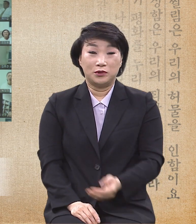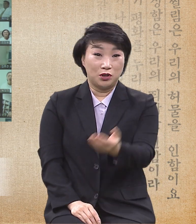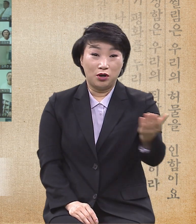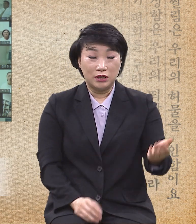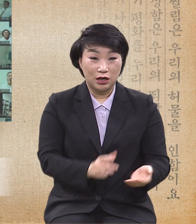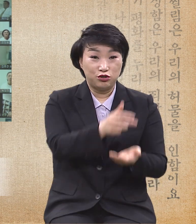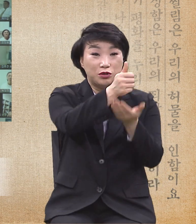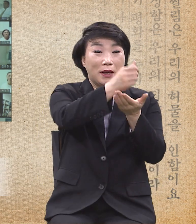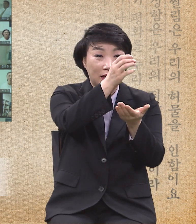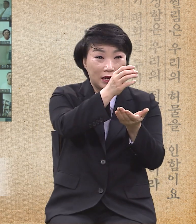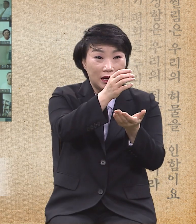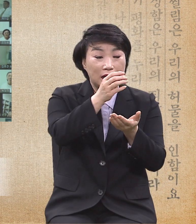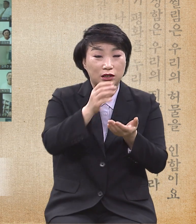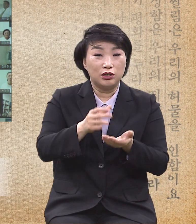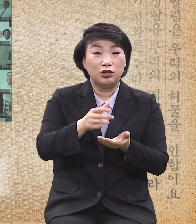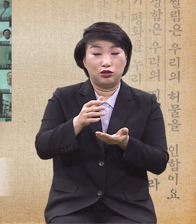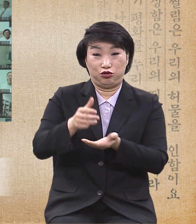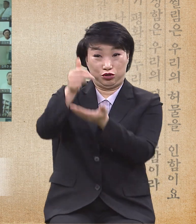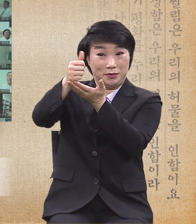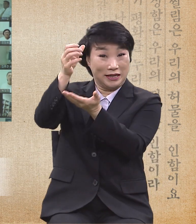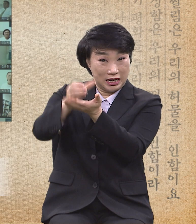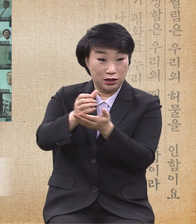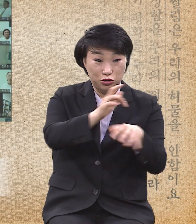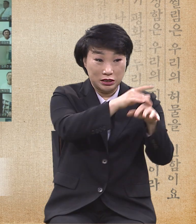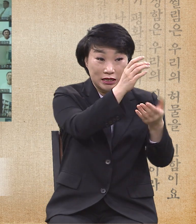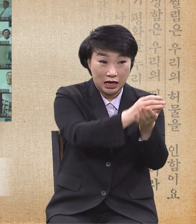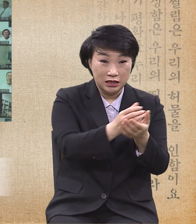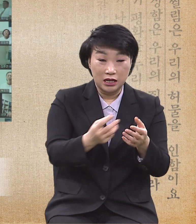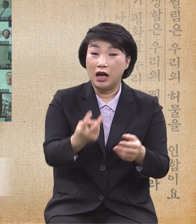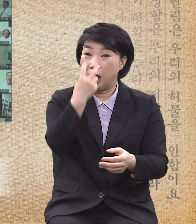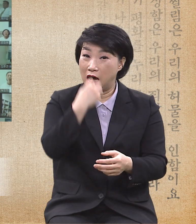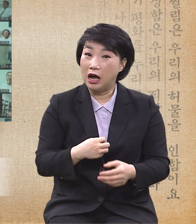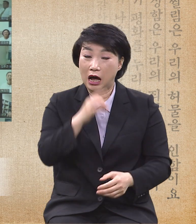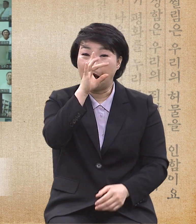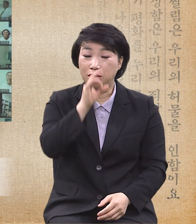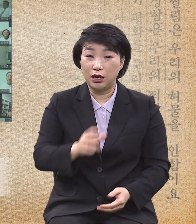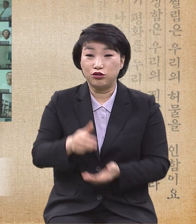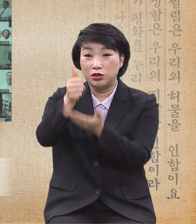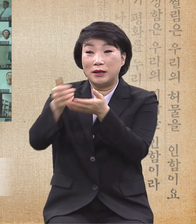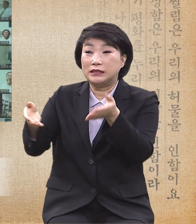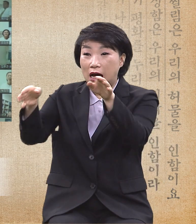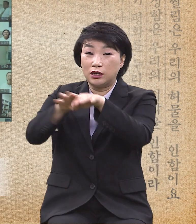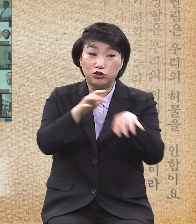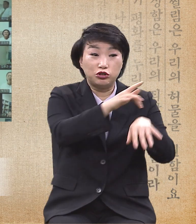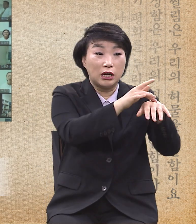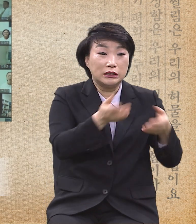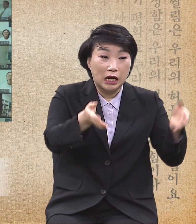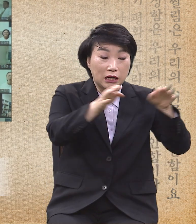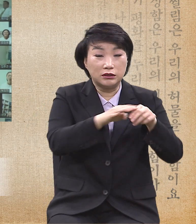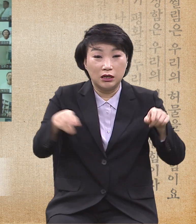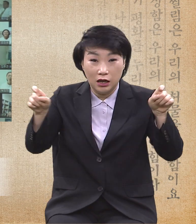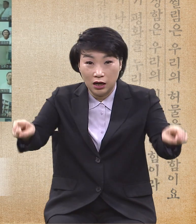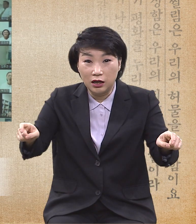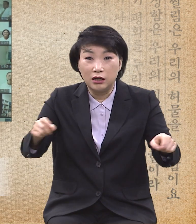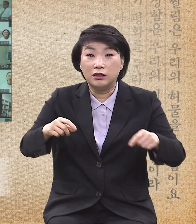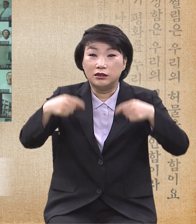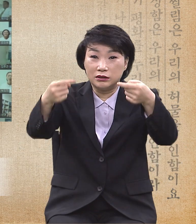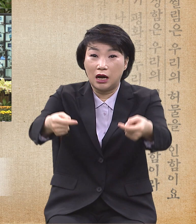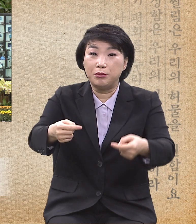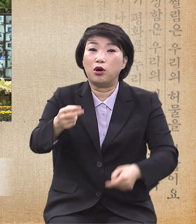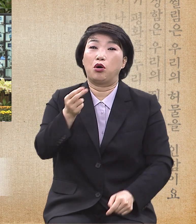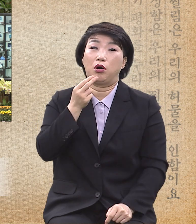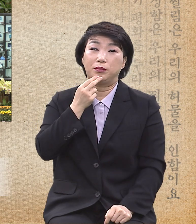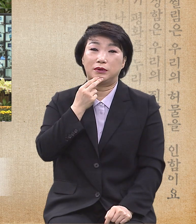너희가 주의 잔과 귀신의 잔을 겸하여 마시지 못하고 주의 상과 귀신의 상을 겸하여 참여하지